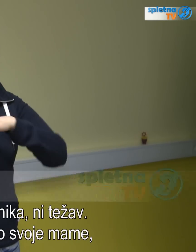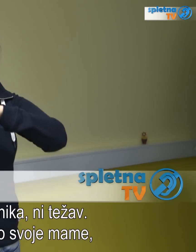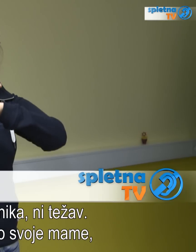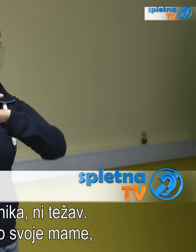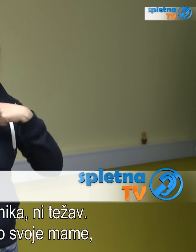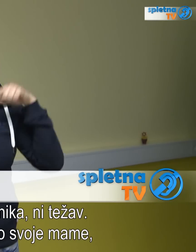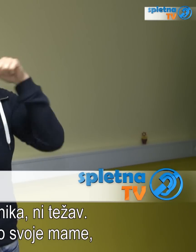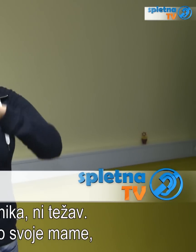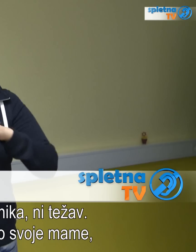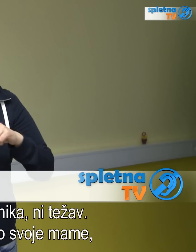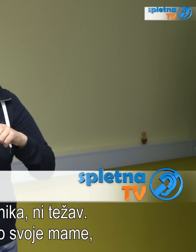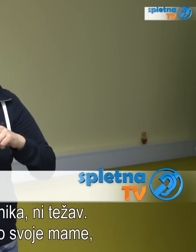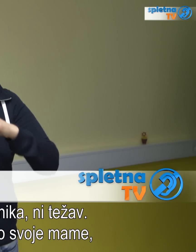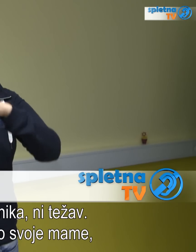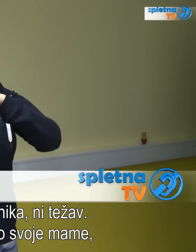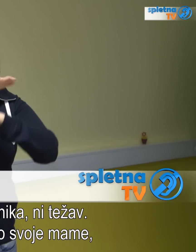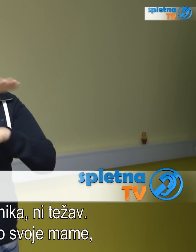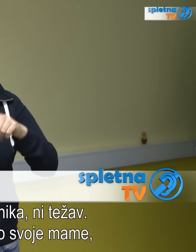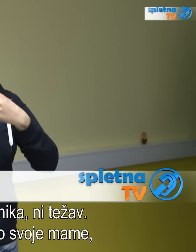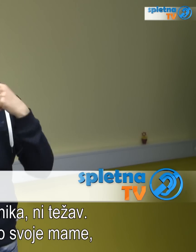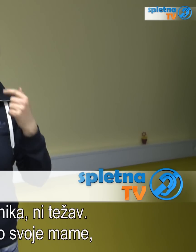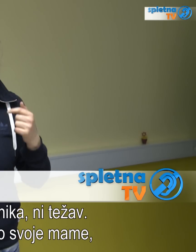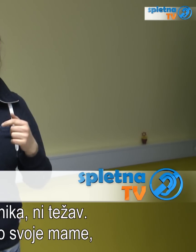Da ne da patra isti, da ne da isti.